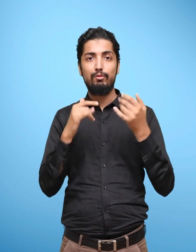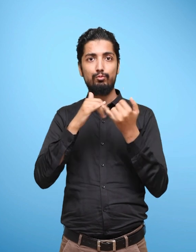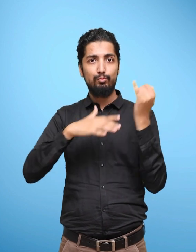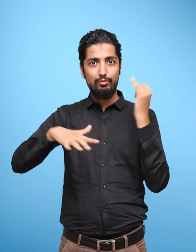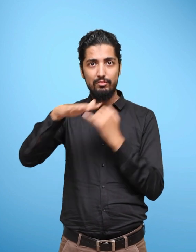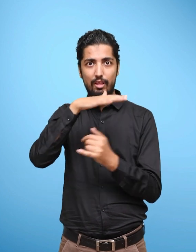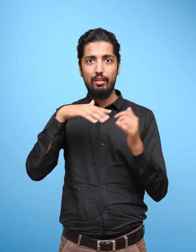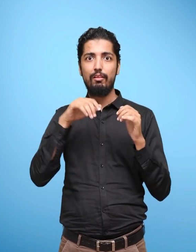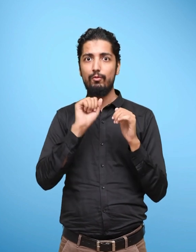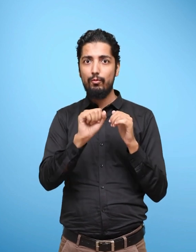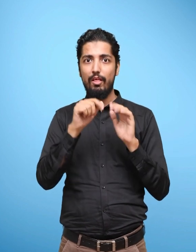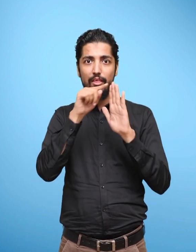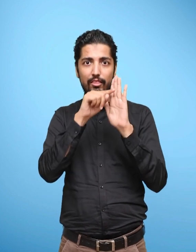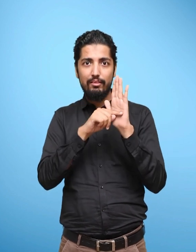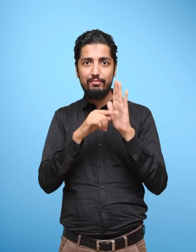Manumaya